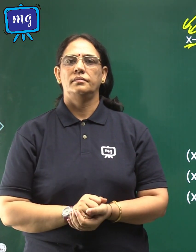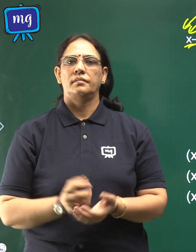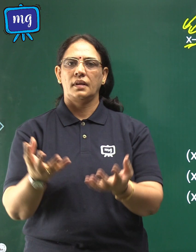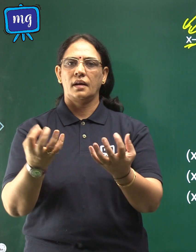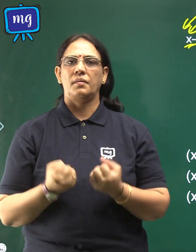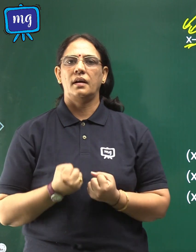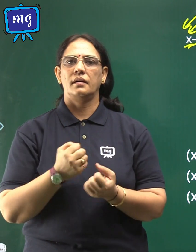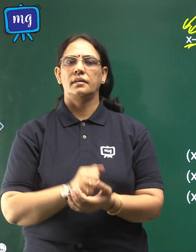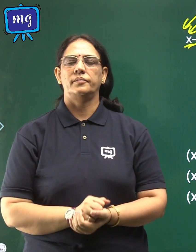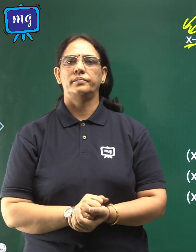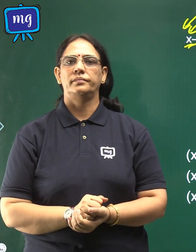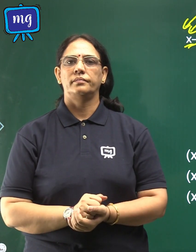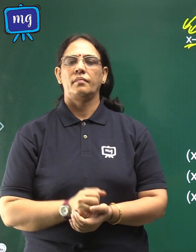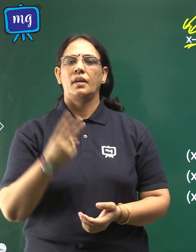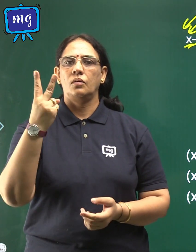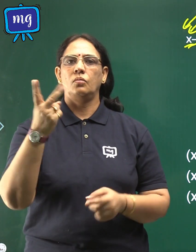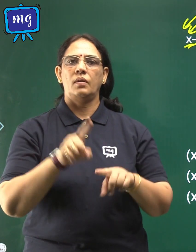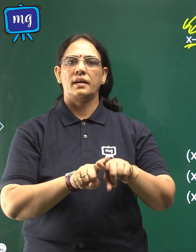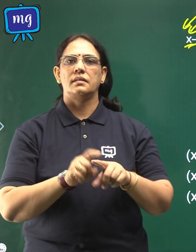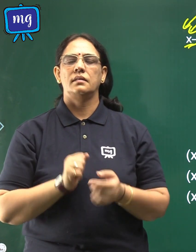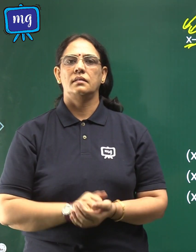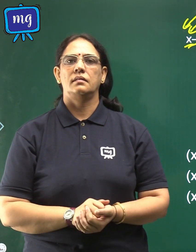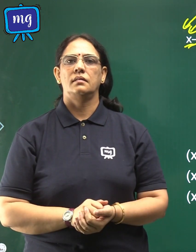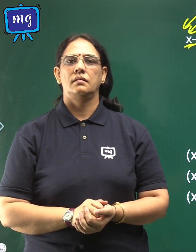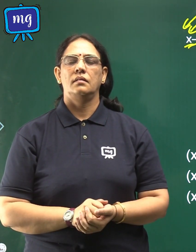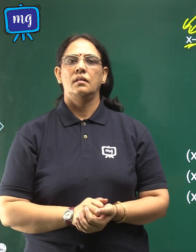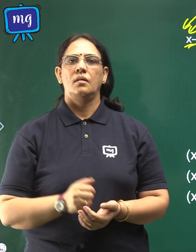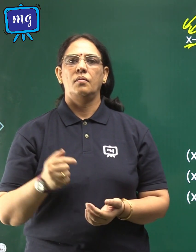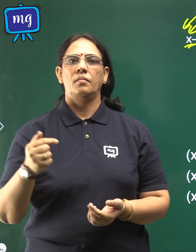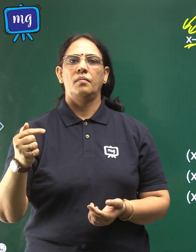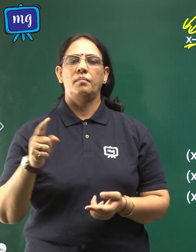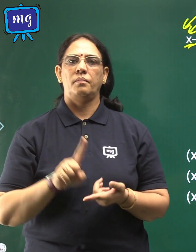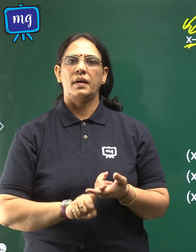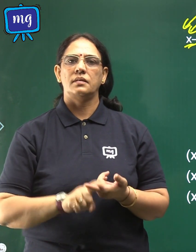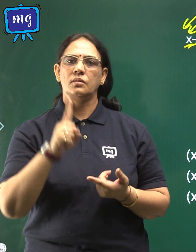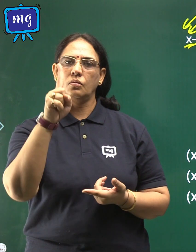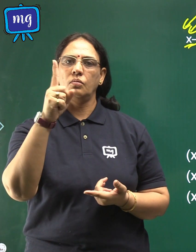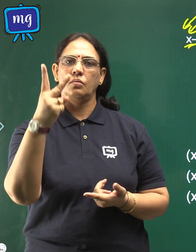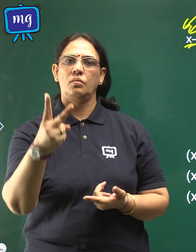क्या आया? टू एक्स प्लस दो,